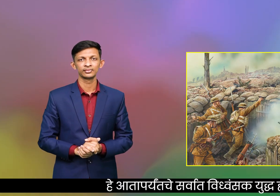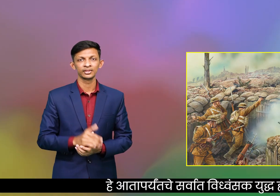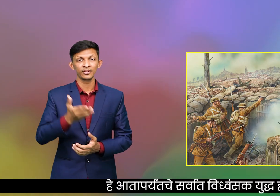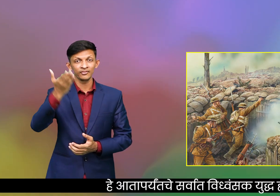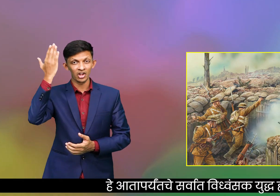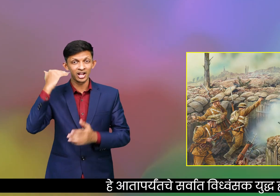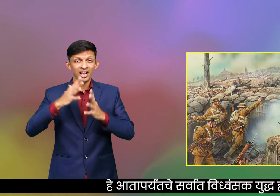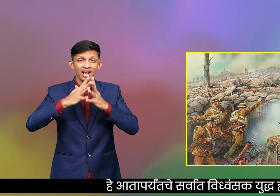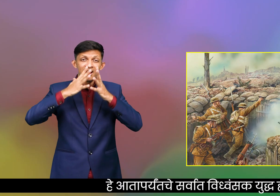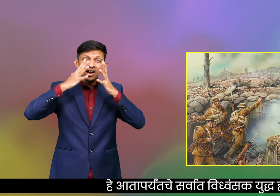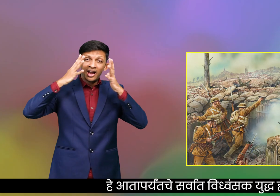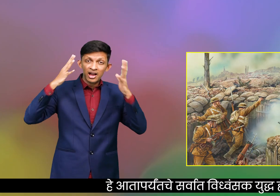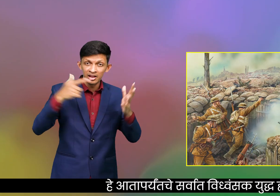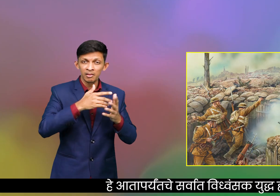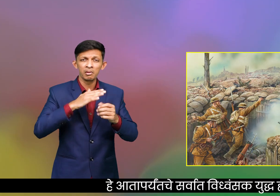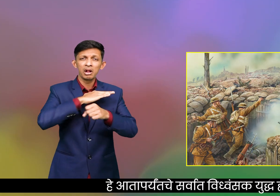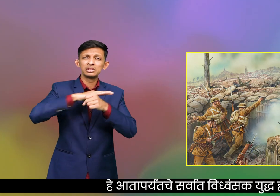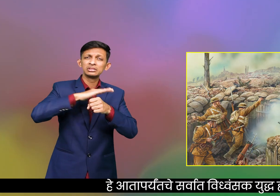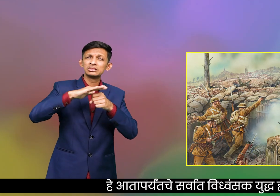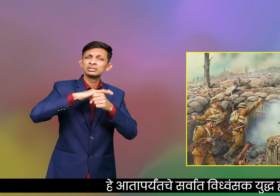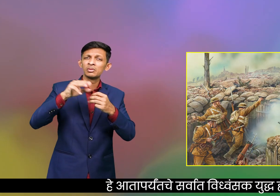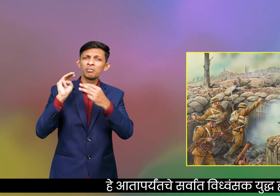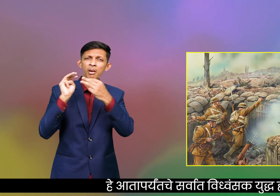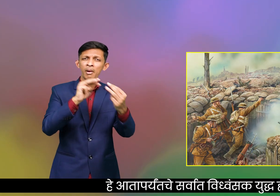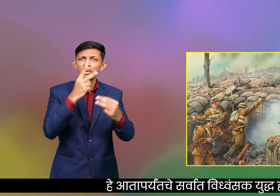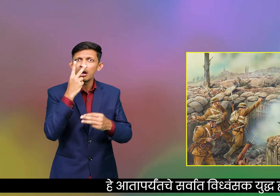हे आतापर्यंतचे सर्वात विध्वंसक युद्ध होते.